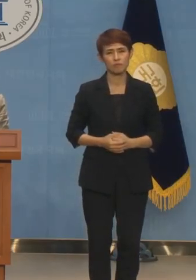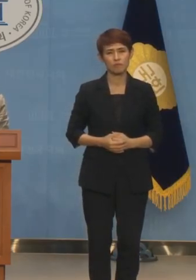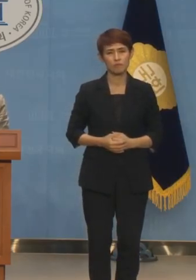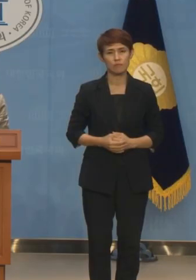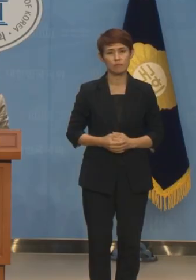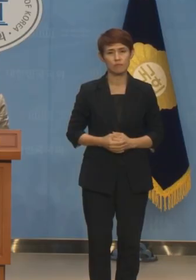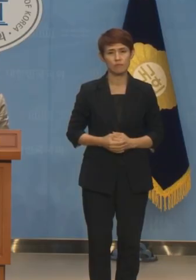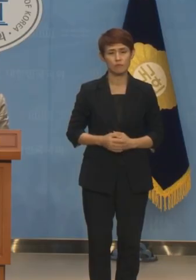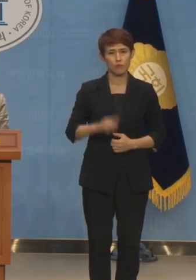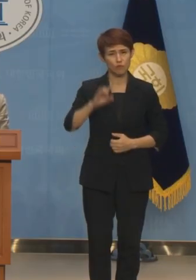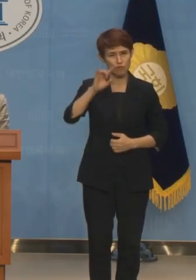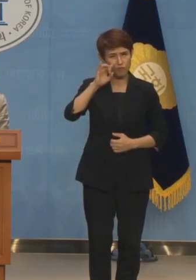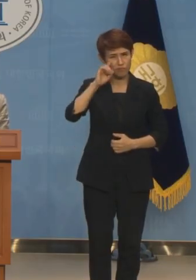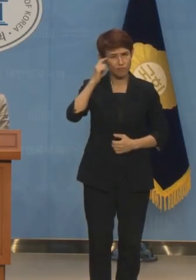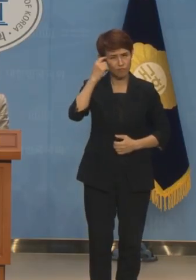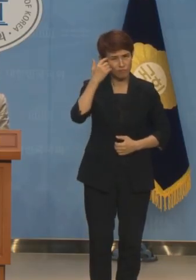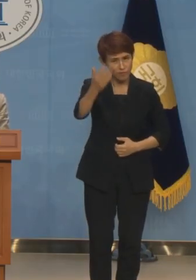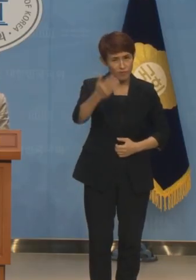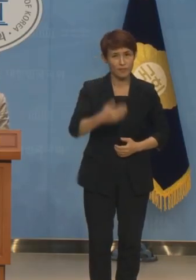그렇다면 묻겠습니다.